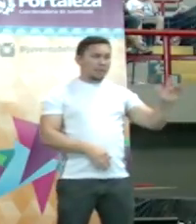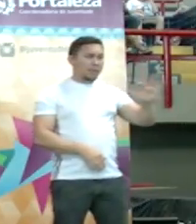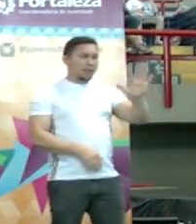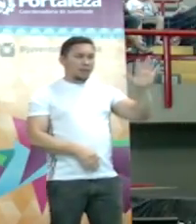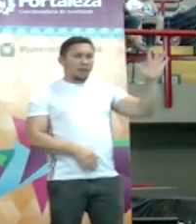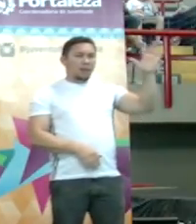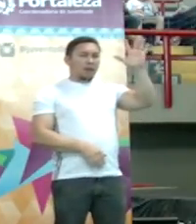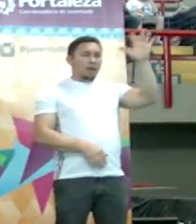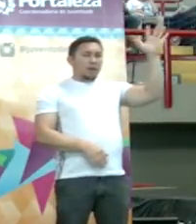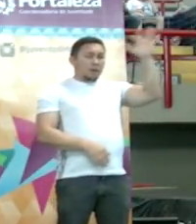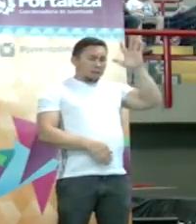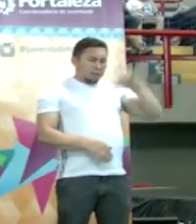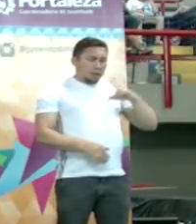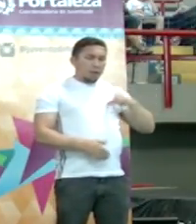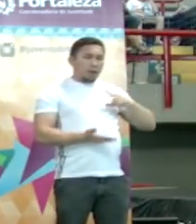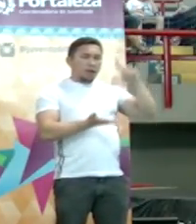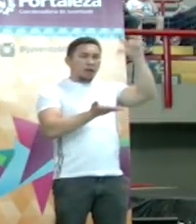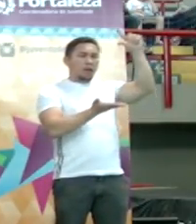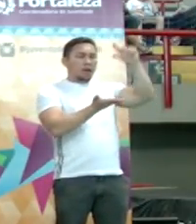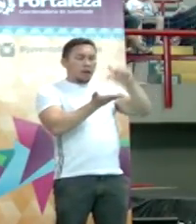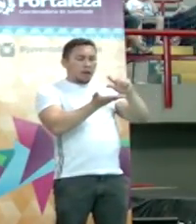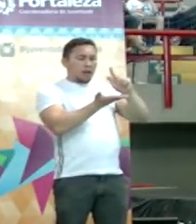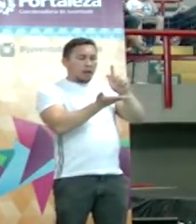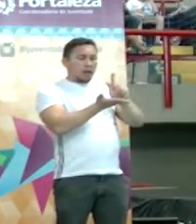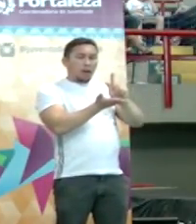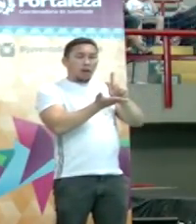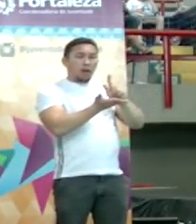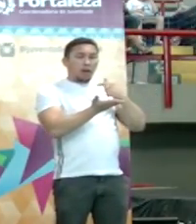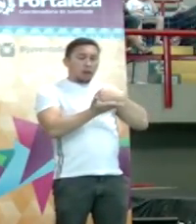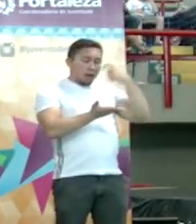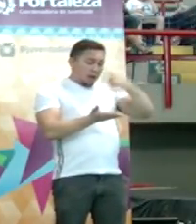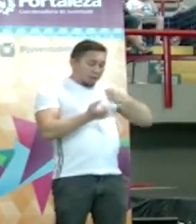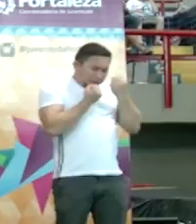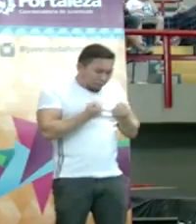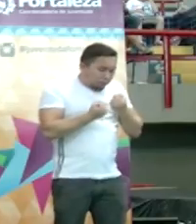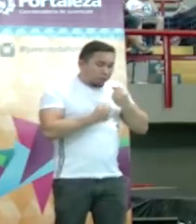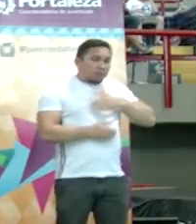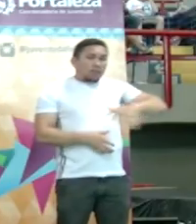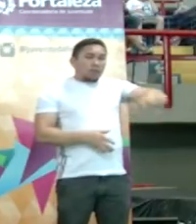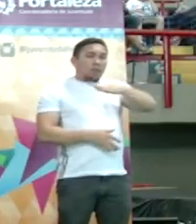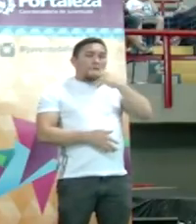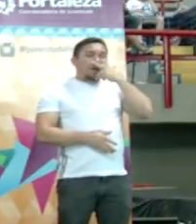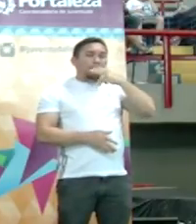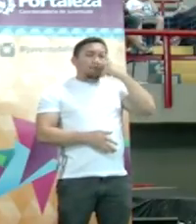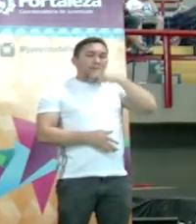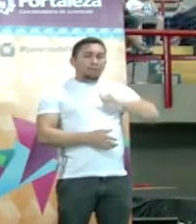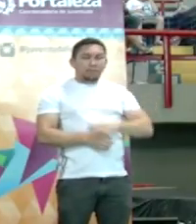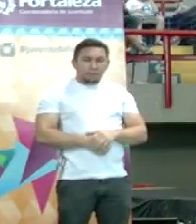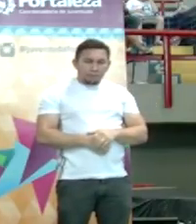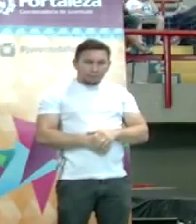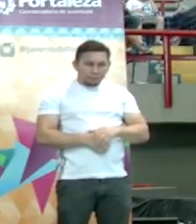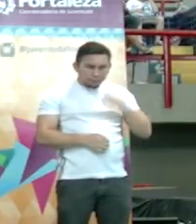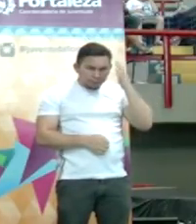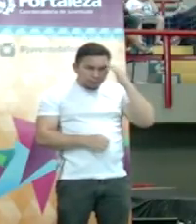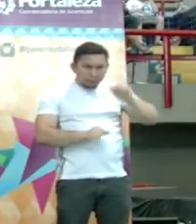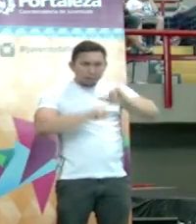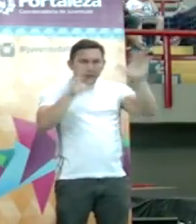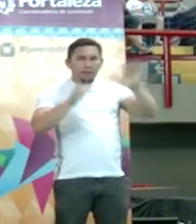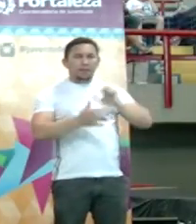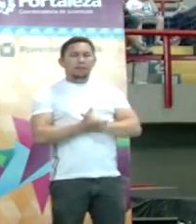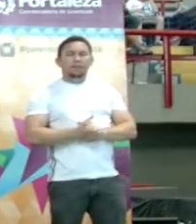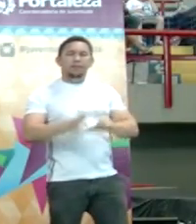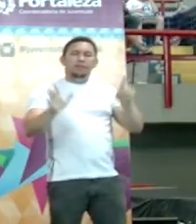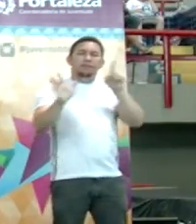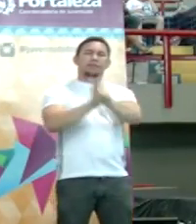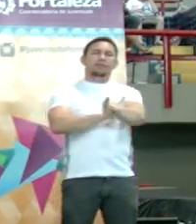vai diminuir a gravidade. A sua massa continua a mesma. Fui claro? Então quando perguntarem